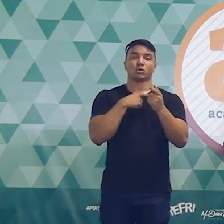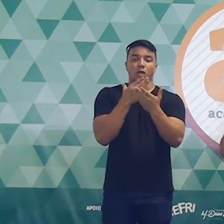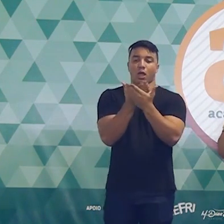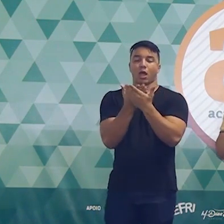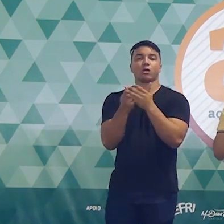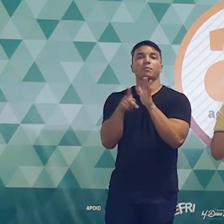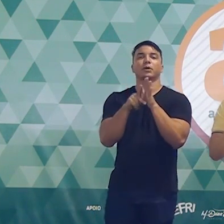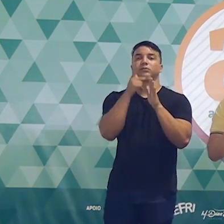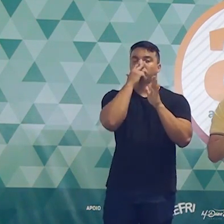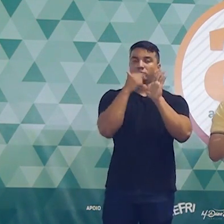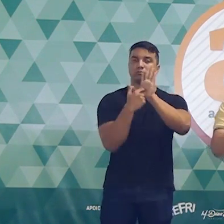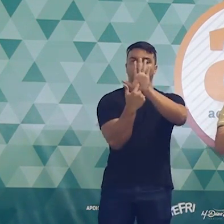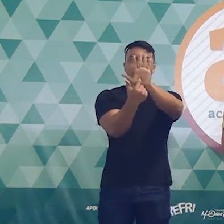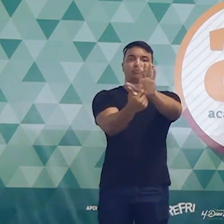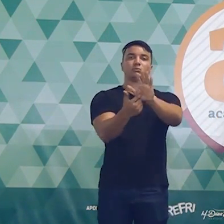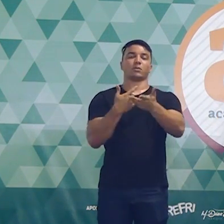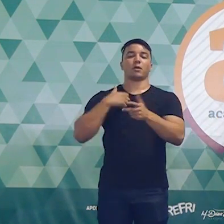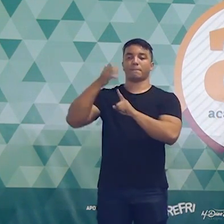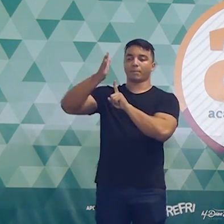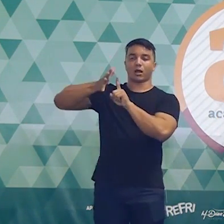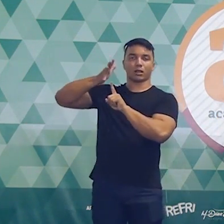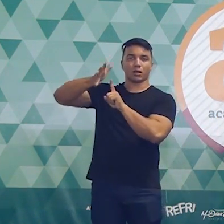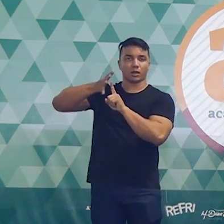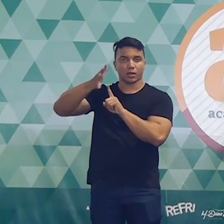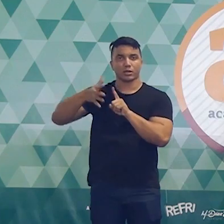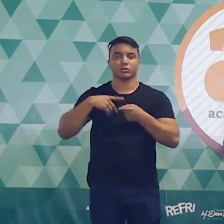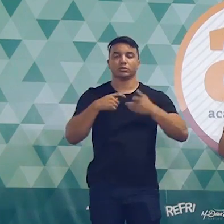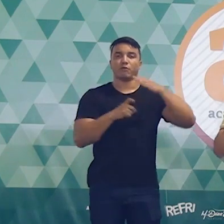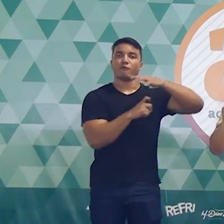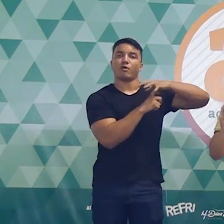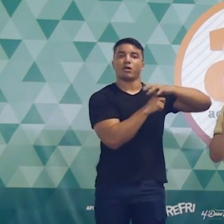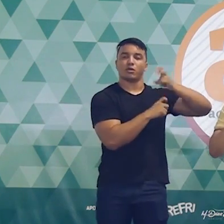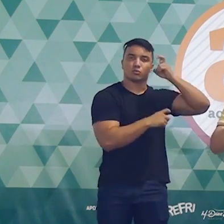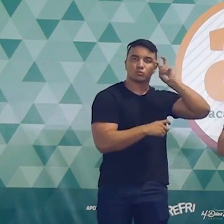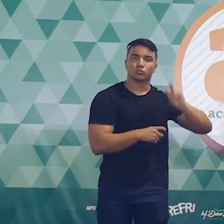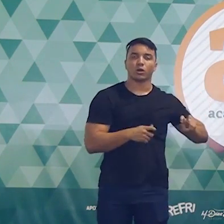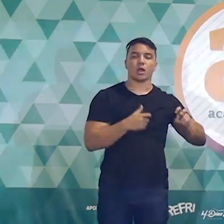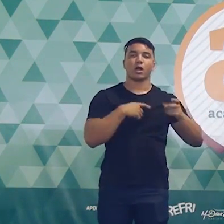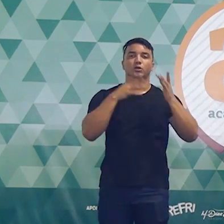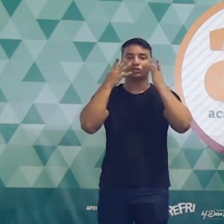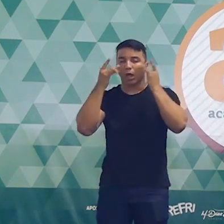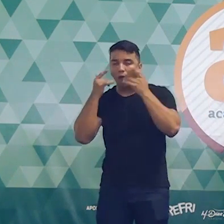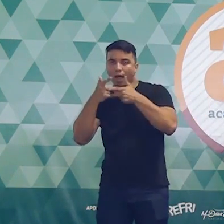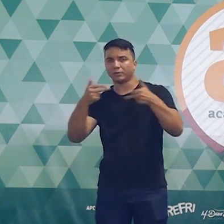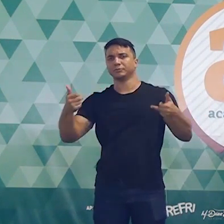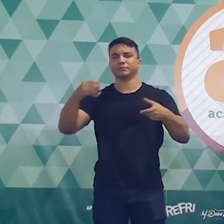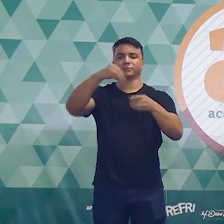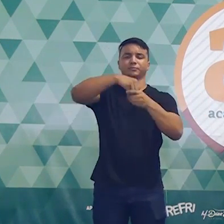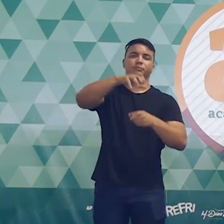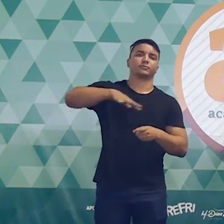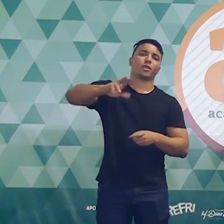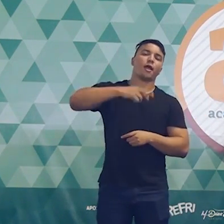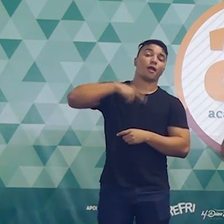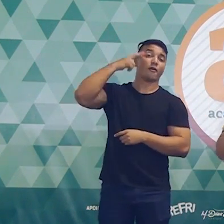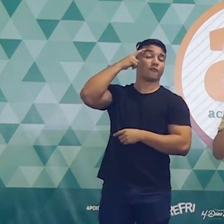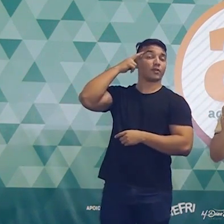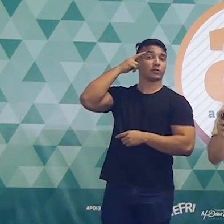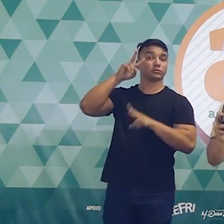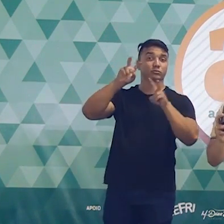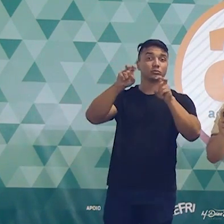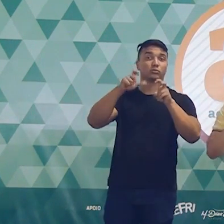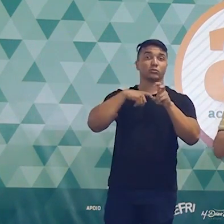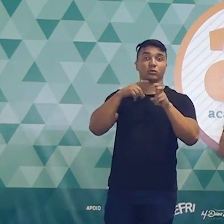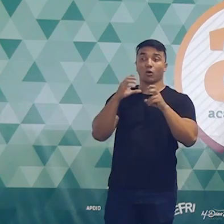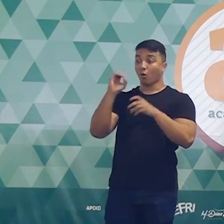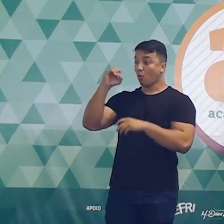aulas expositivas, por meio de palestras, por meio de feiras culturais, por meio de peças teatrais, na reflexão sobre esse tema. Olha, o maior empenho